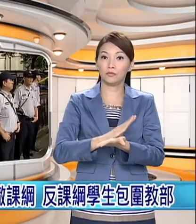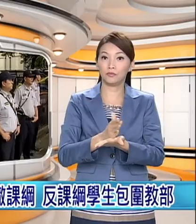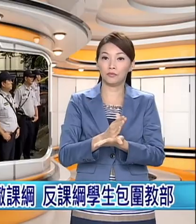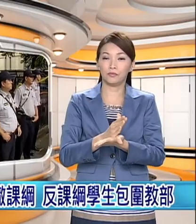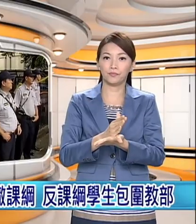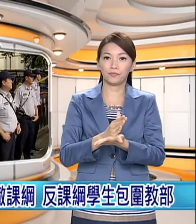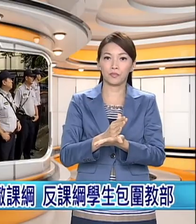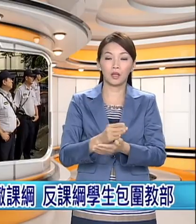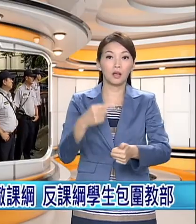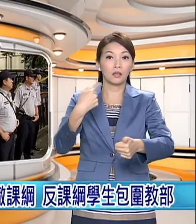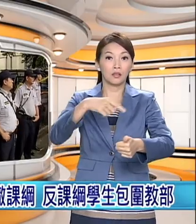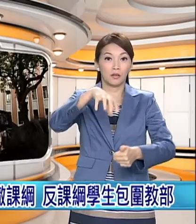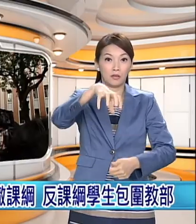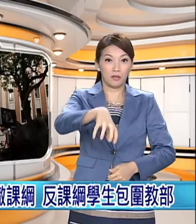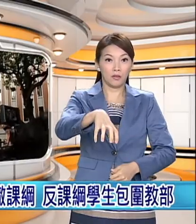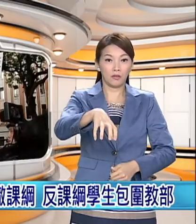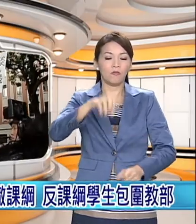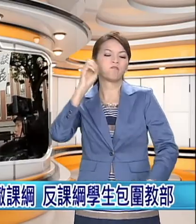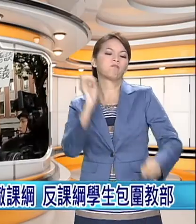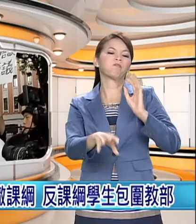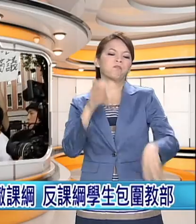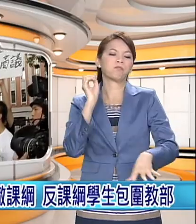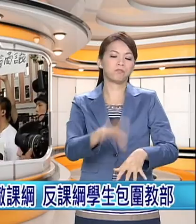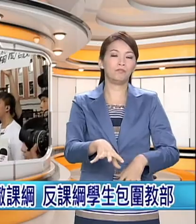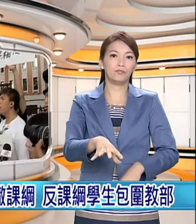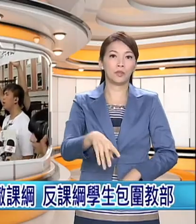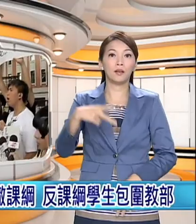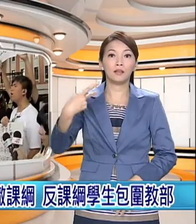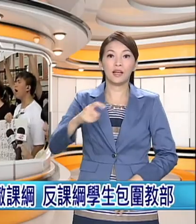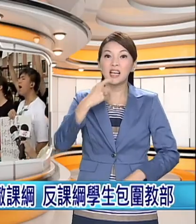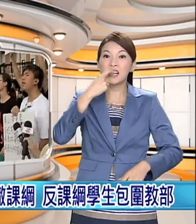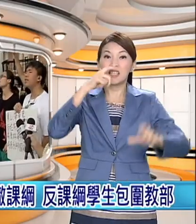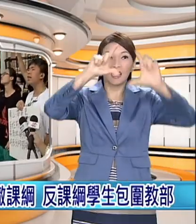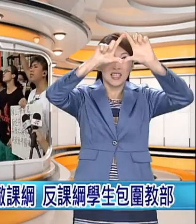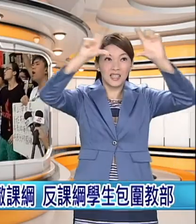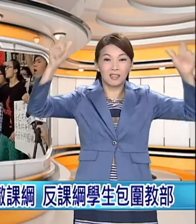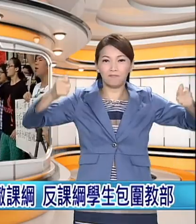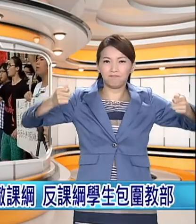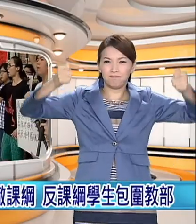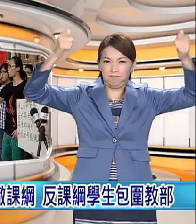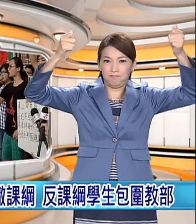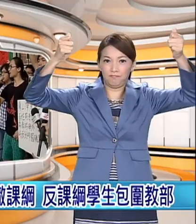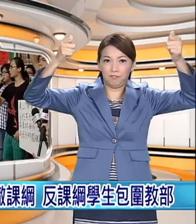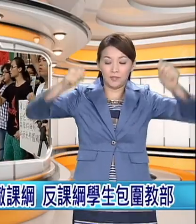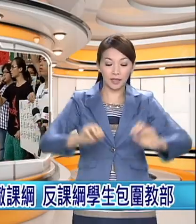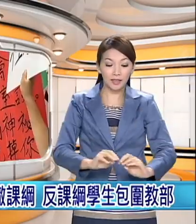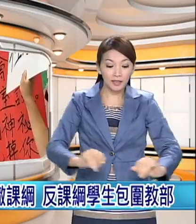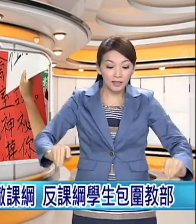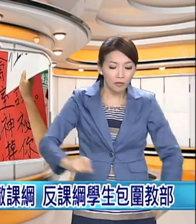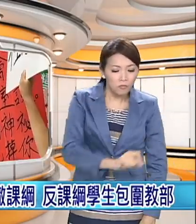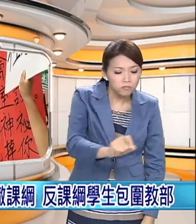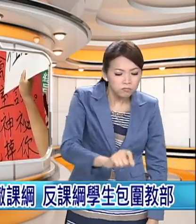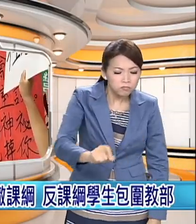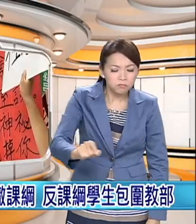丢在教育部前面，也在白布条还有地面上写上他们的诉